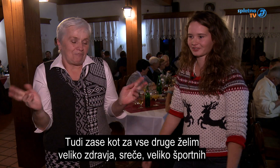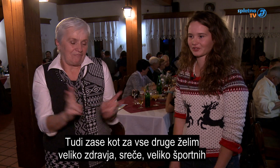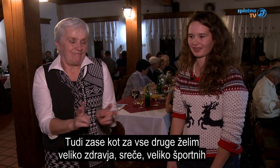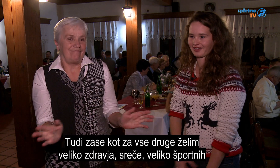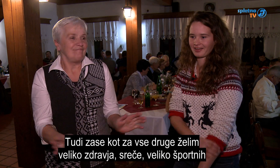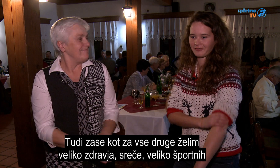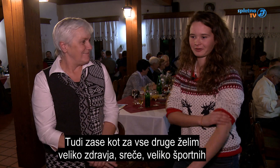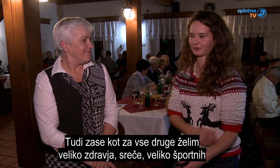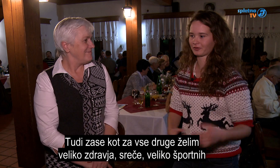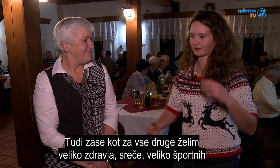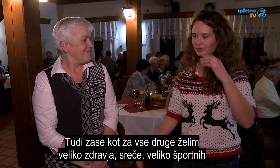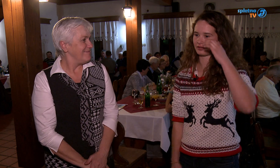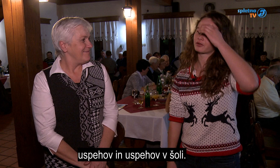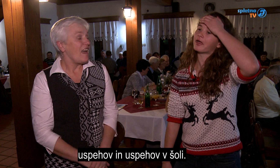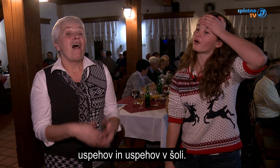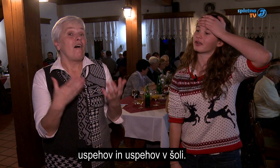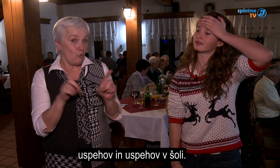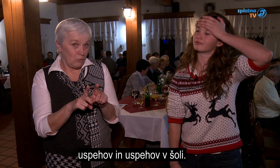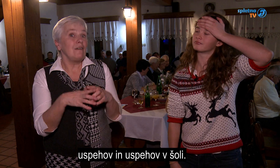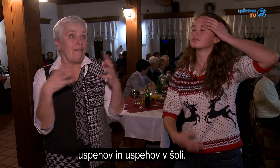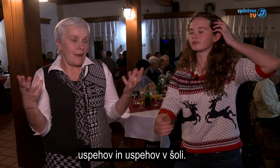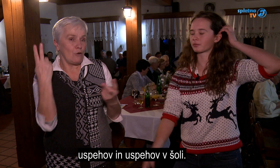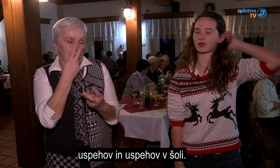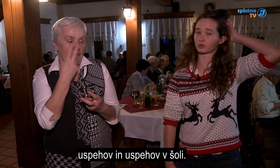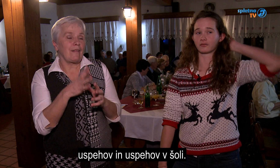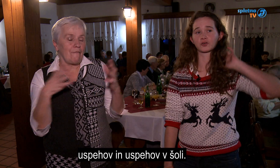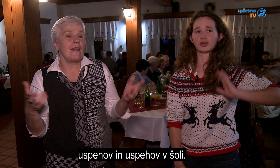še veliko športnih uspehov in uspehov tudi v šoli.